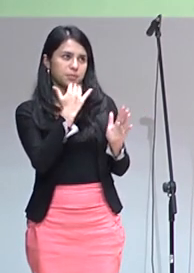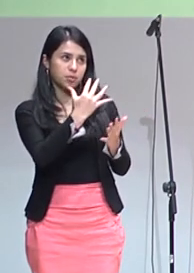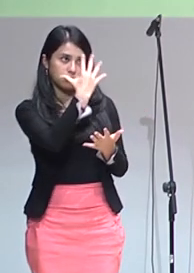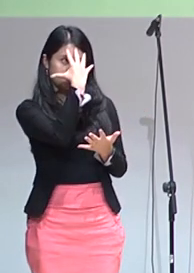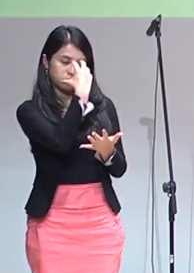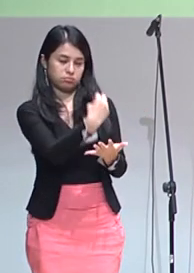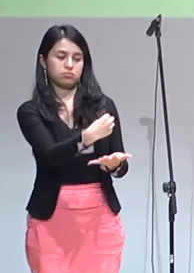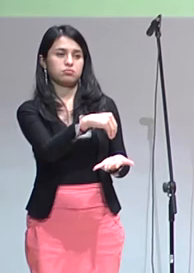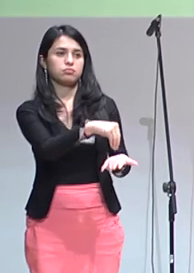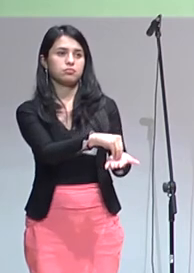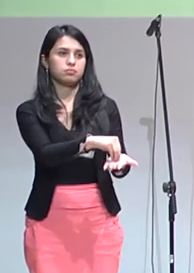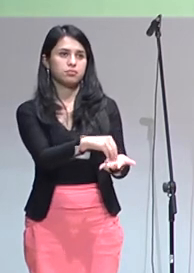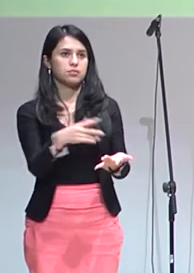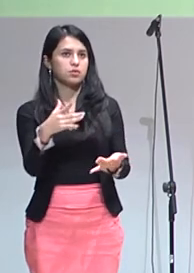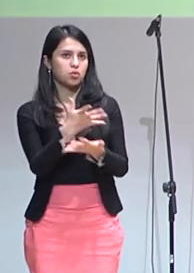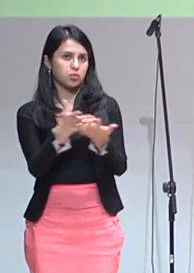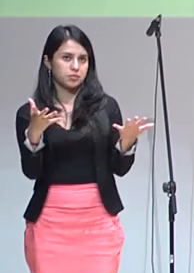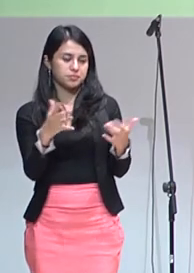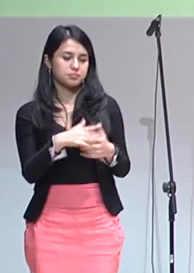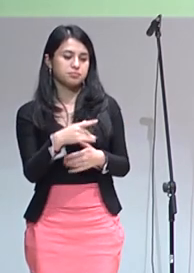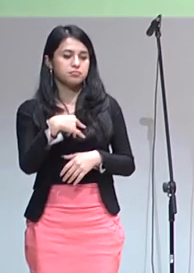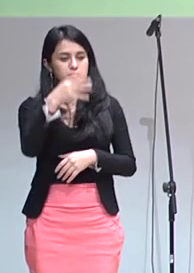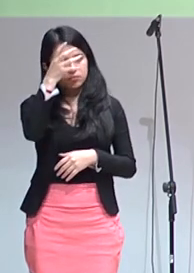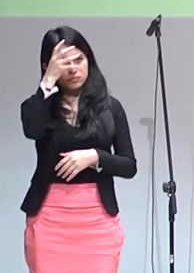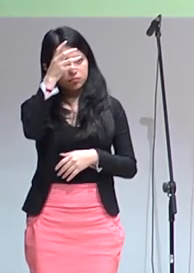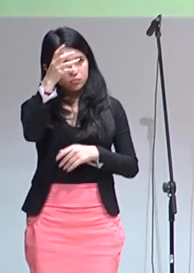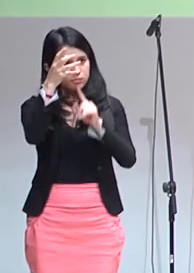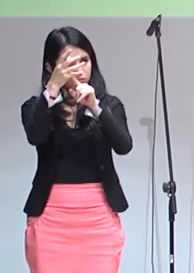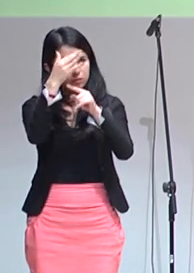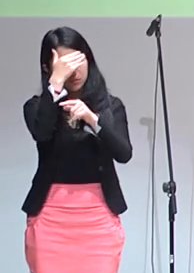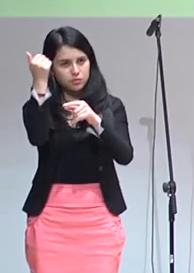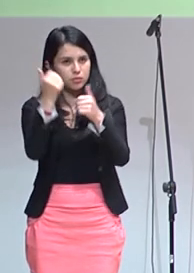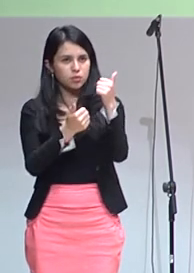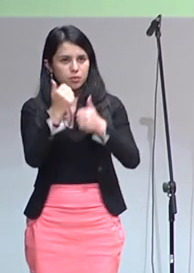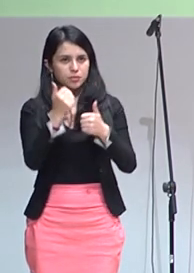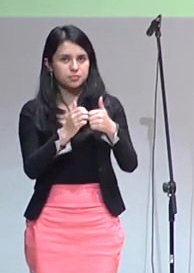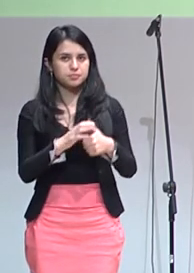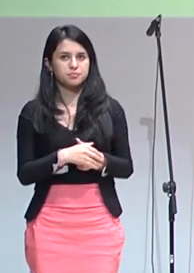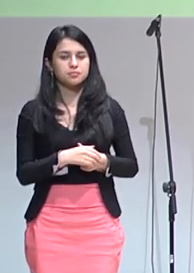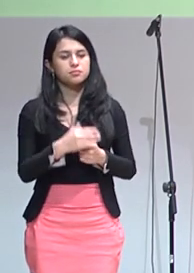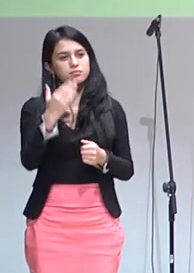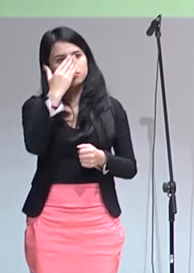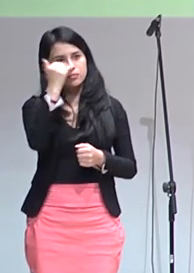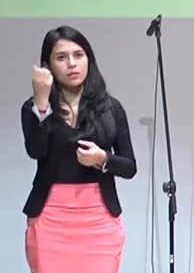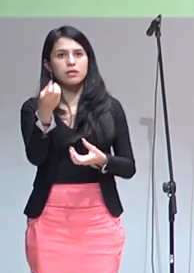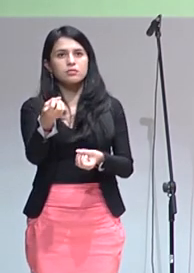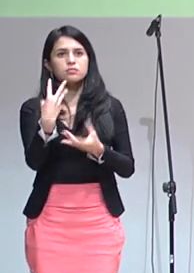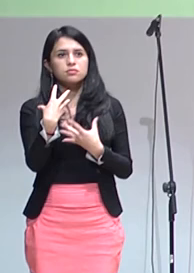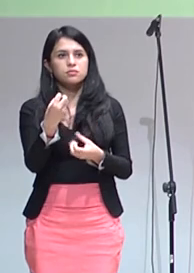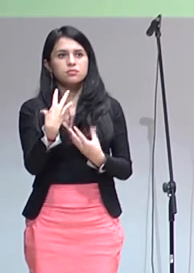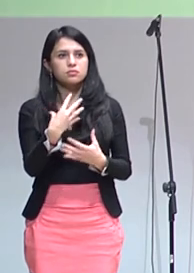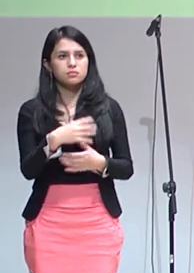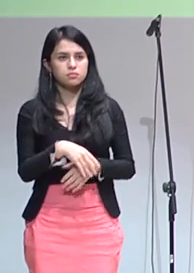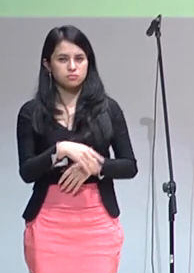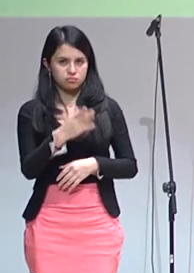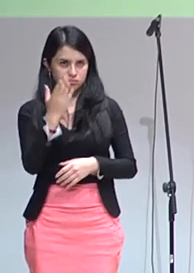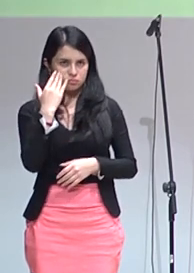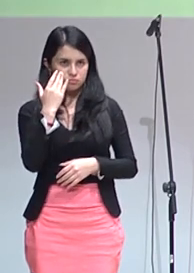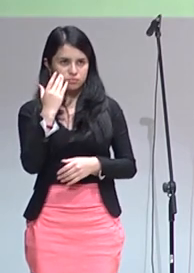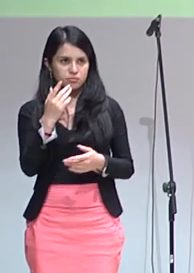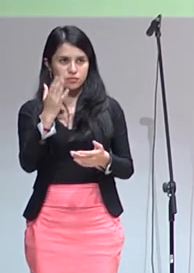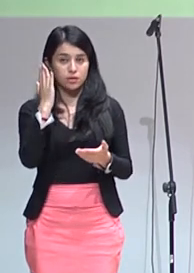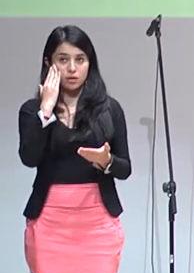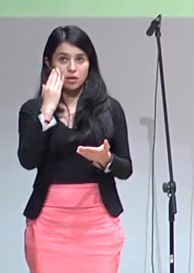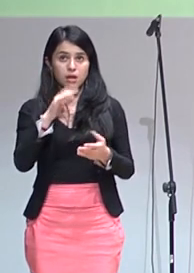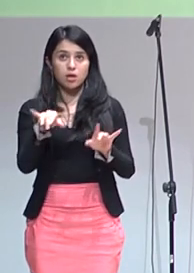debemos hacerlo, ¿sí? Un concepto que debemos olvidar es el concepto de héroe, porque el concepto de héroe